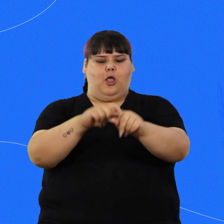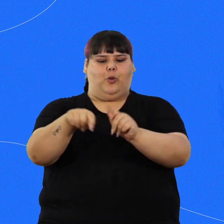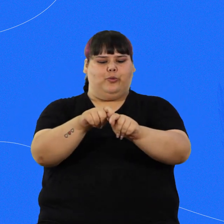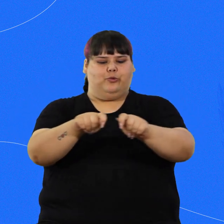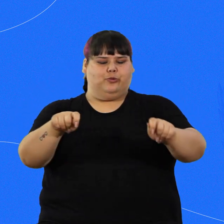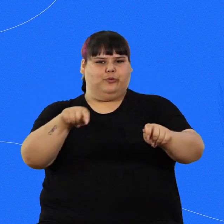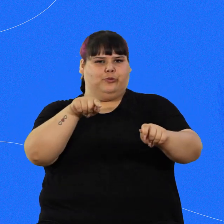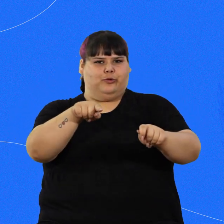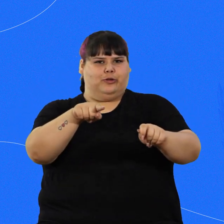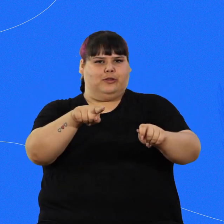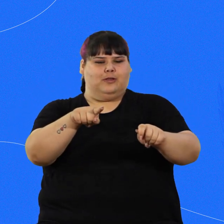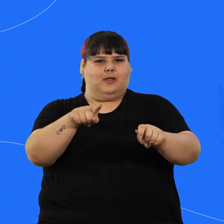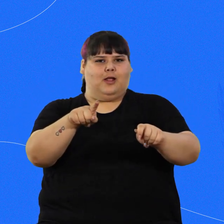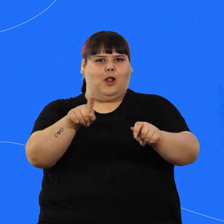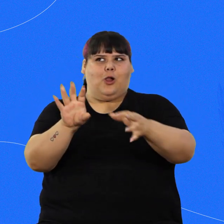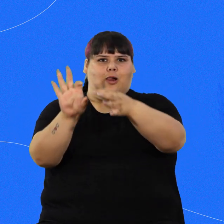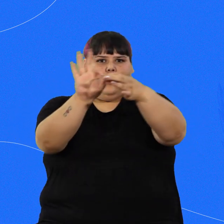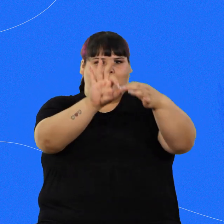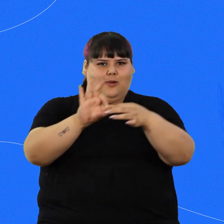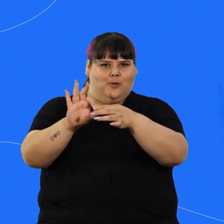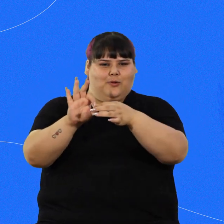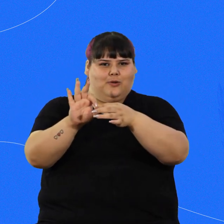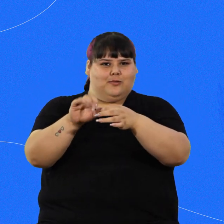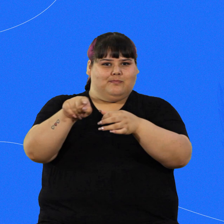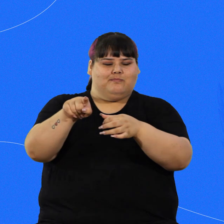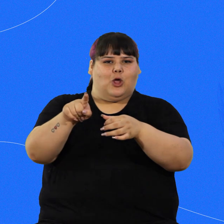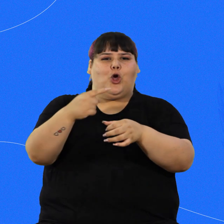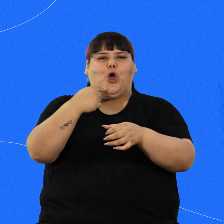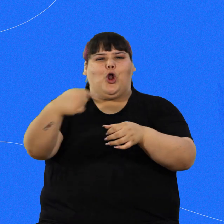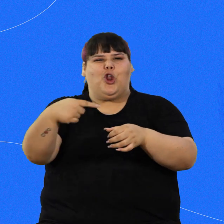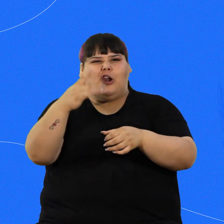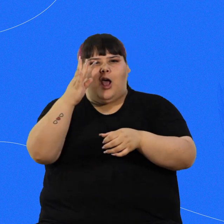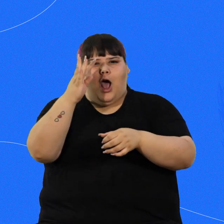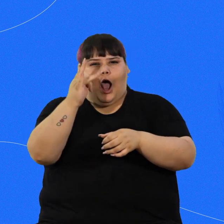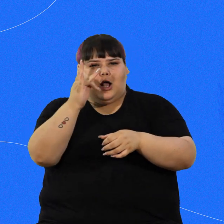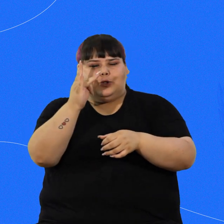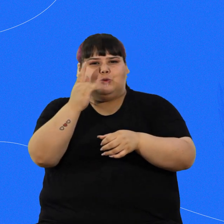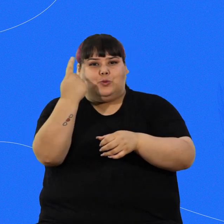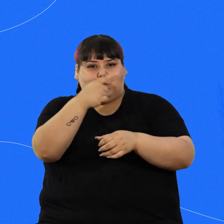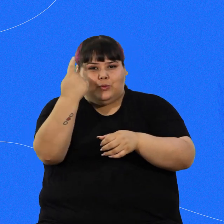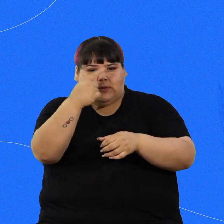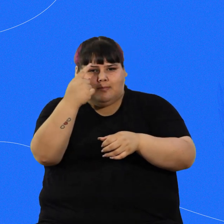otro signo de unión, con los colores azul, en este caso azul celeste, y plata,